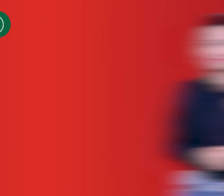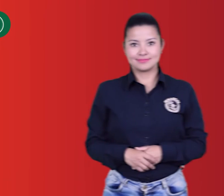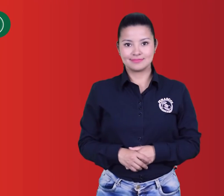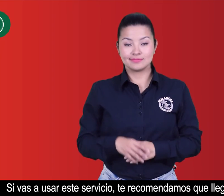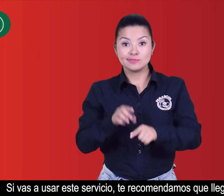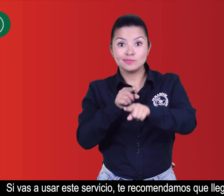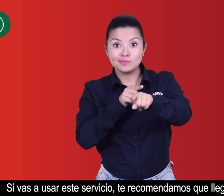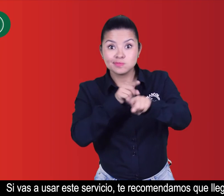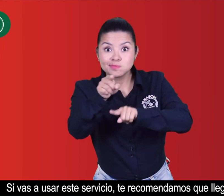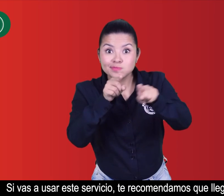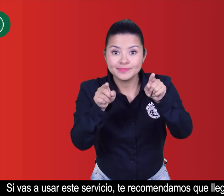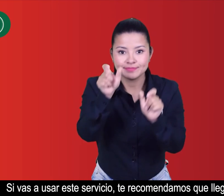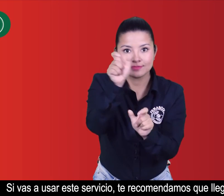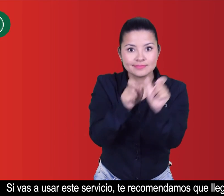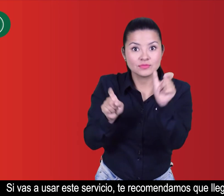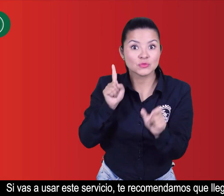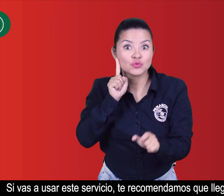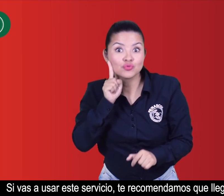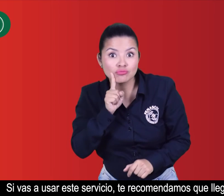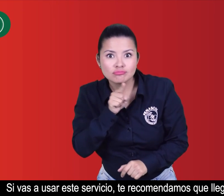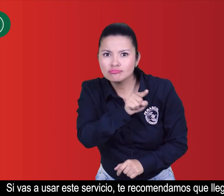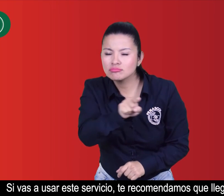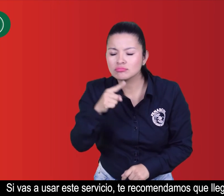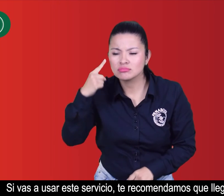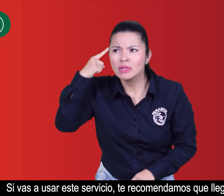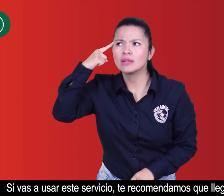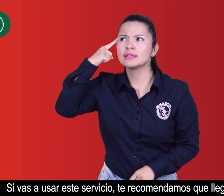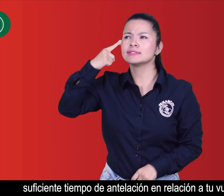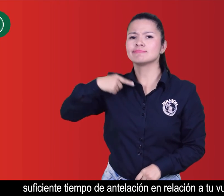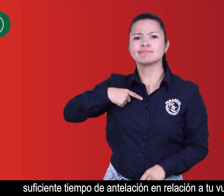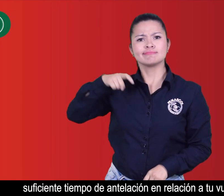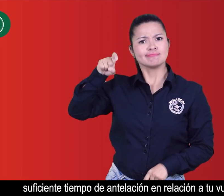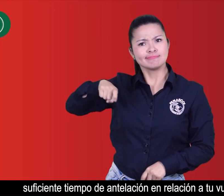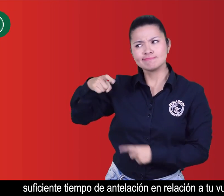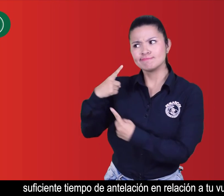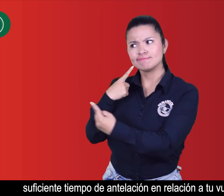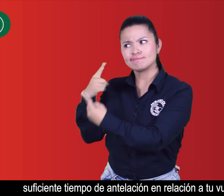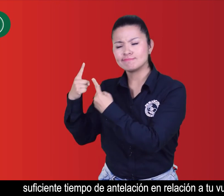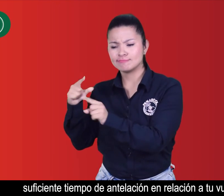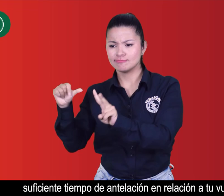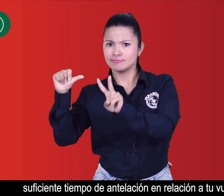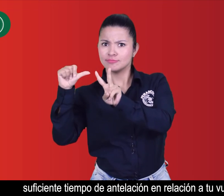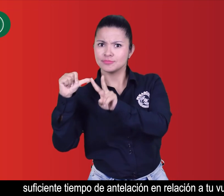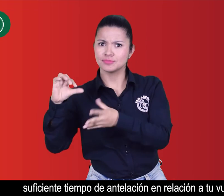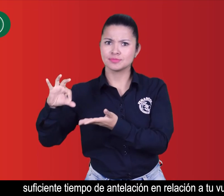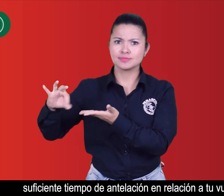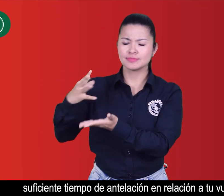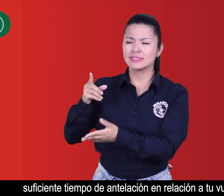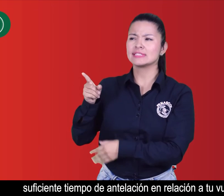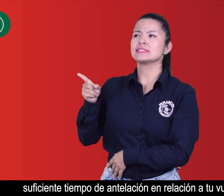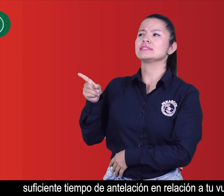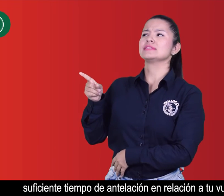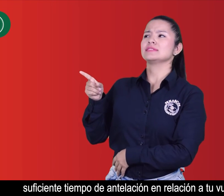Si vas a usar este servicio, te recomendamos que llegues con suficiente tiempo de antelación en relación a tu vuelo.